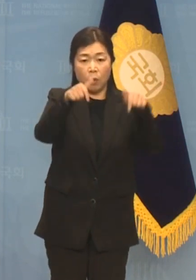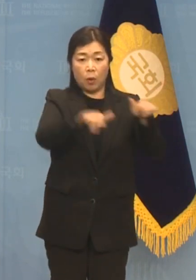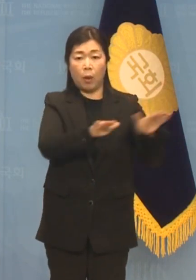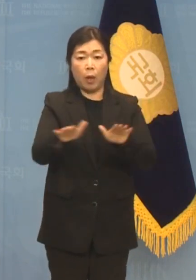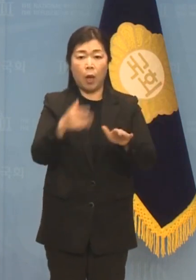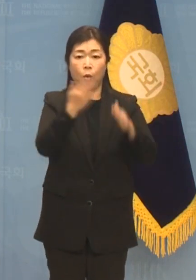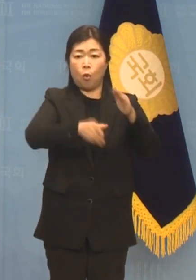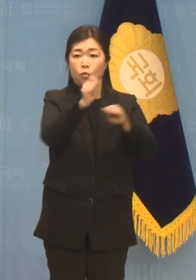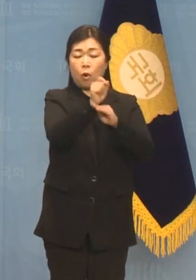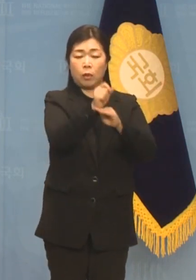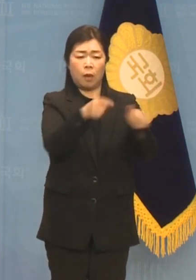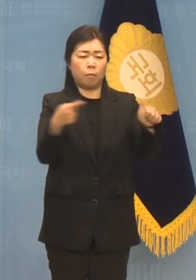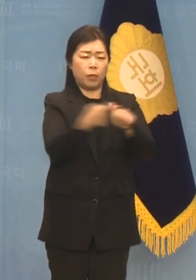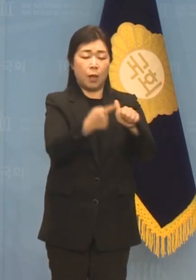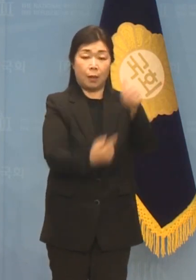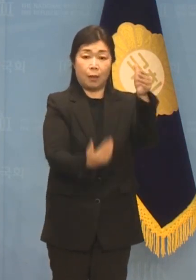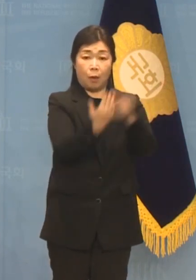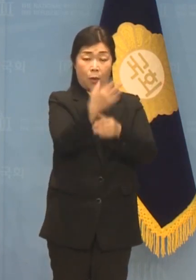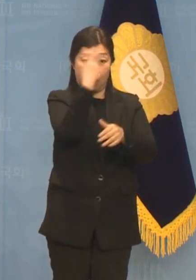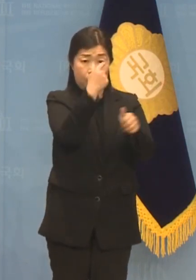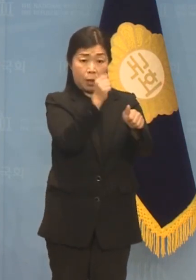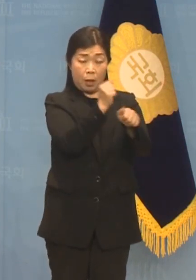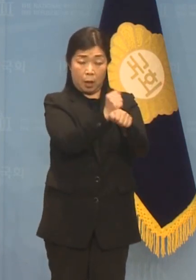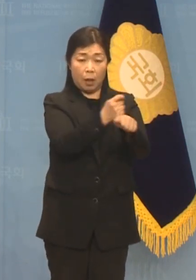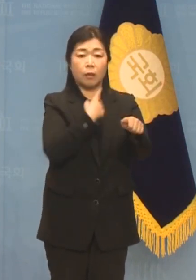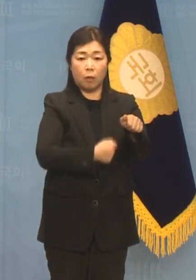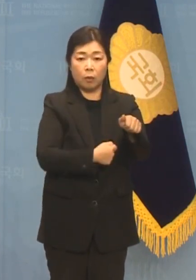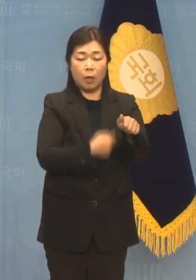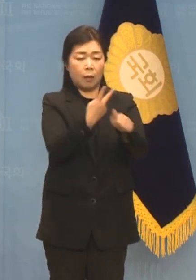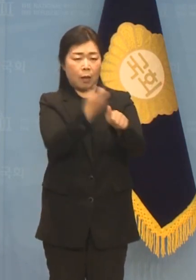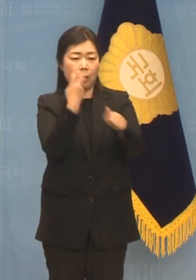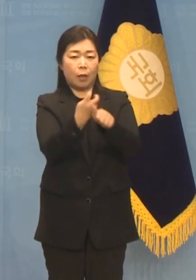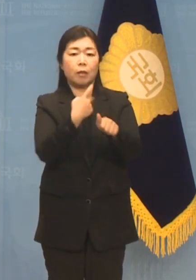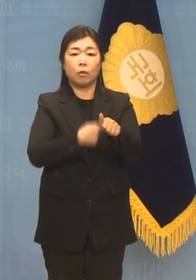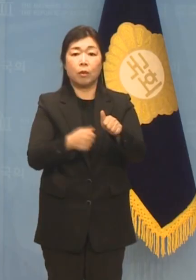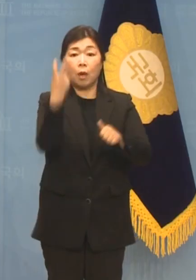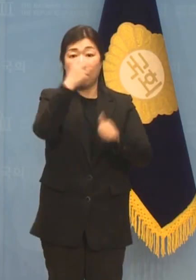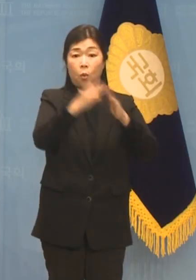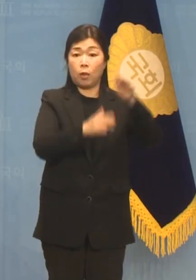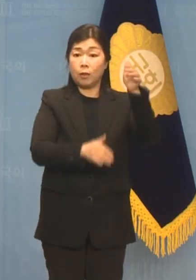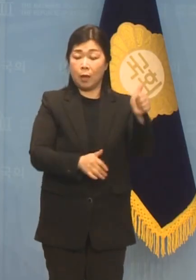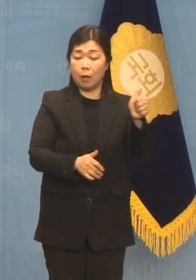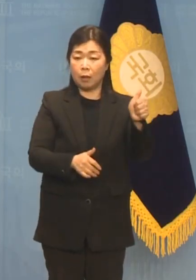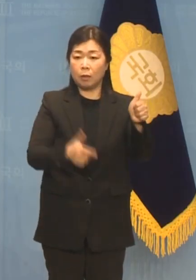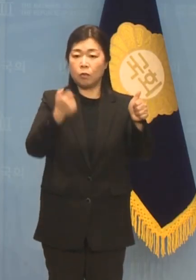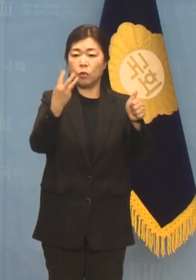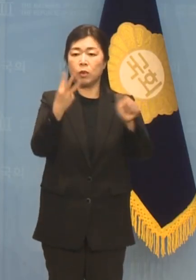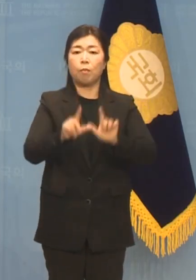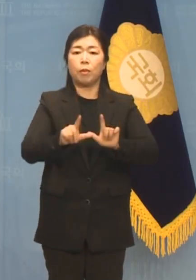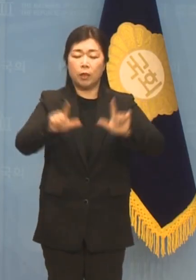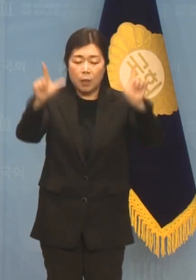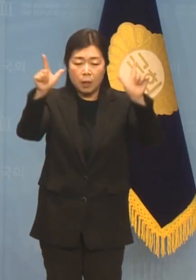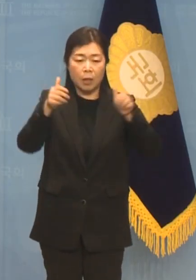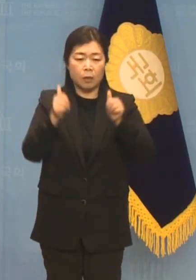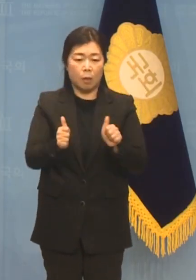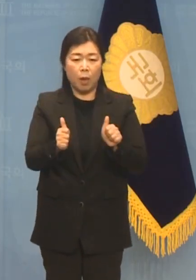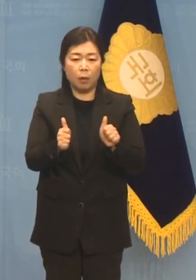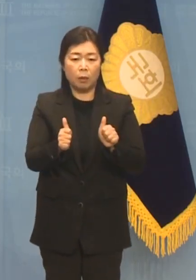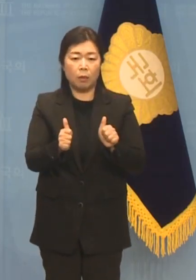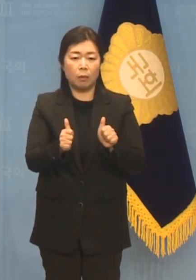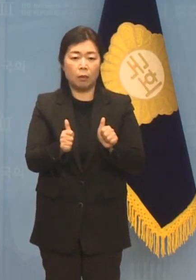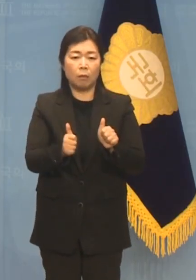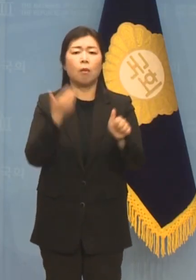사건을 감사했다고 탄핵한 감사원장은 63일 만에 겨우 첫 변론기를